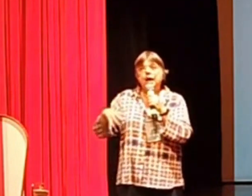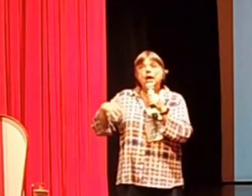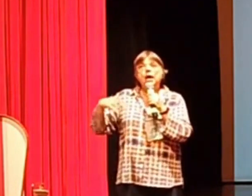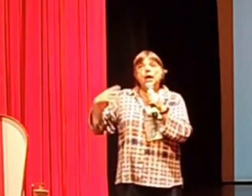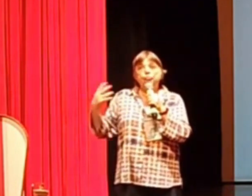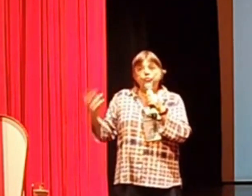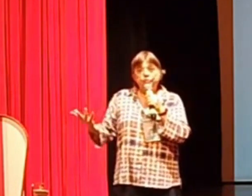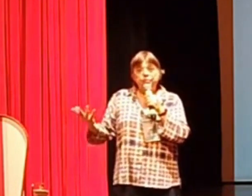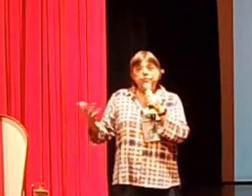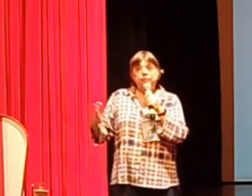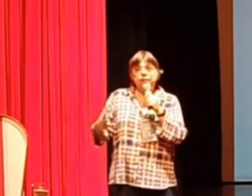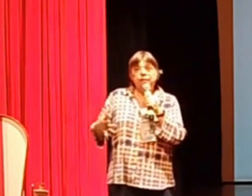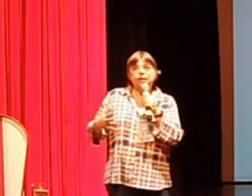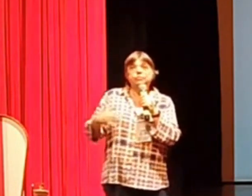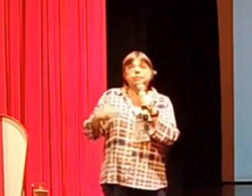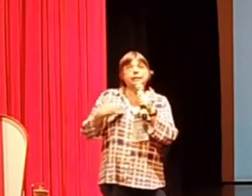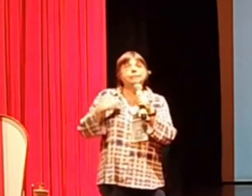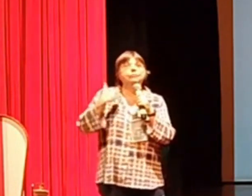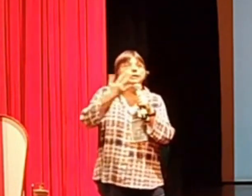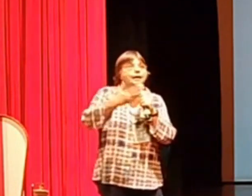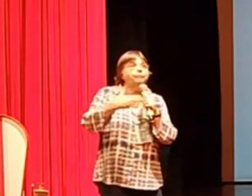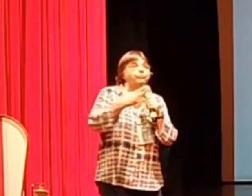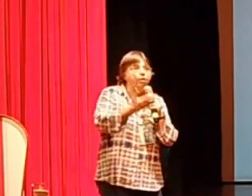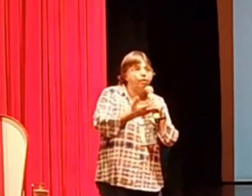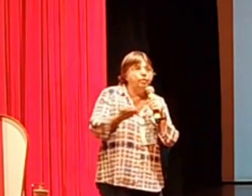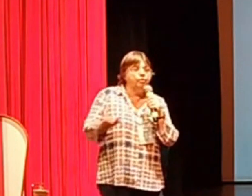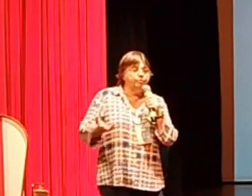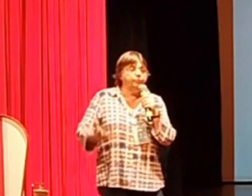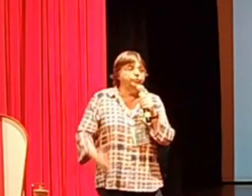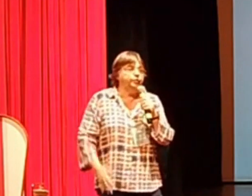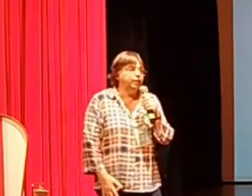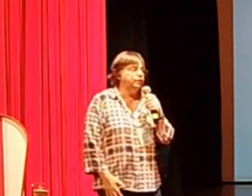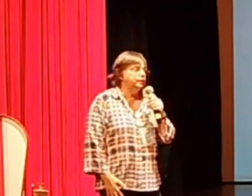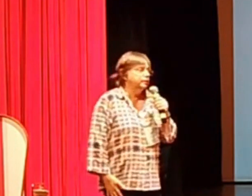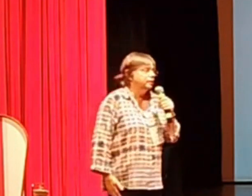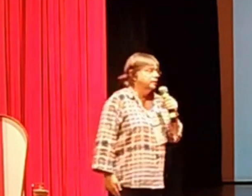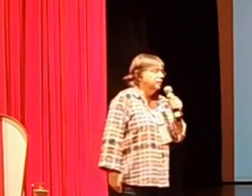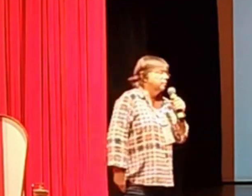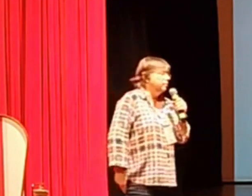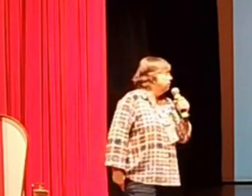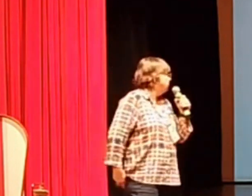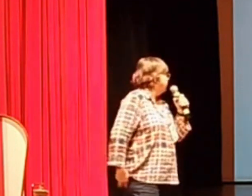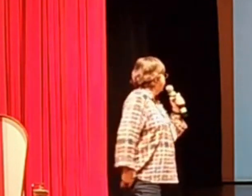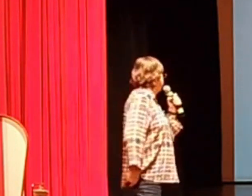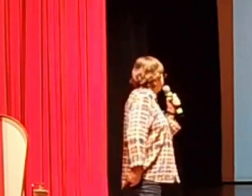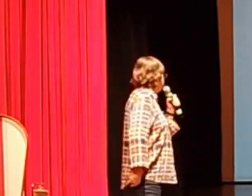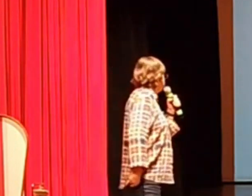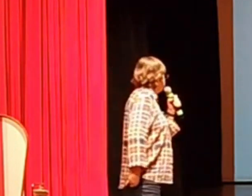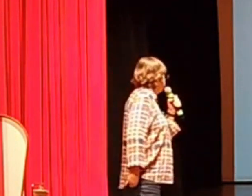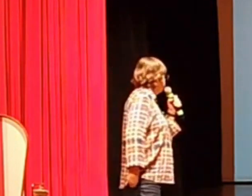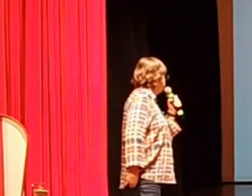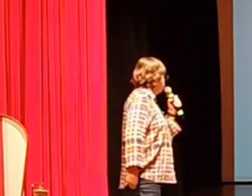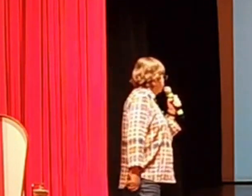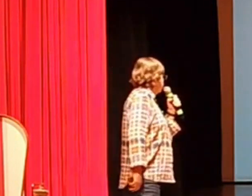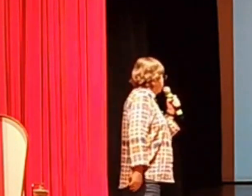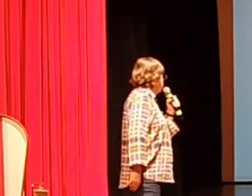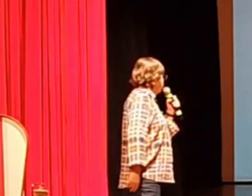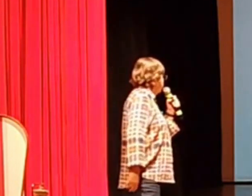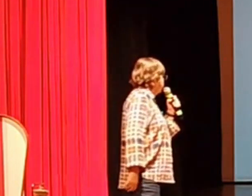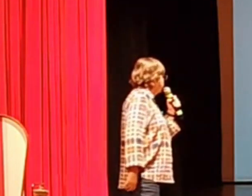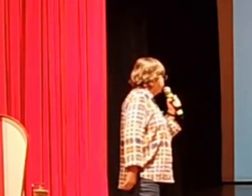se dá ao tipo de tratamento e da forma como o profissional lida com o adolescente, né?